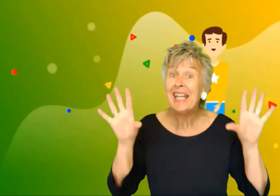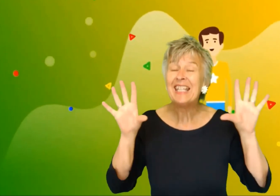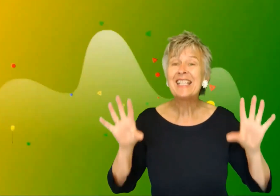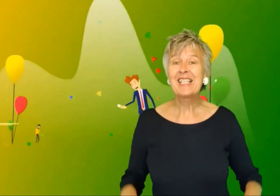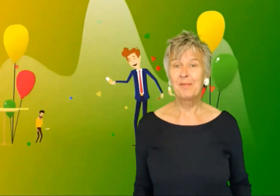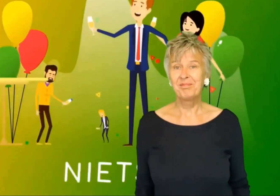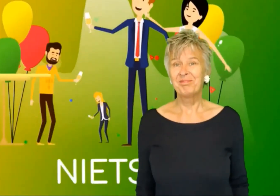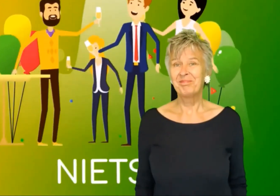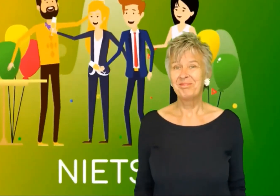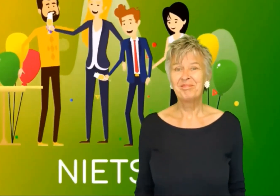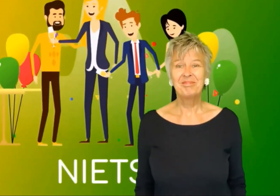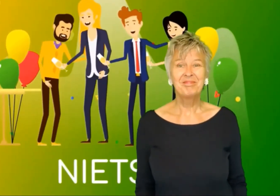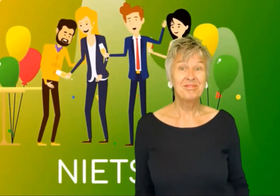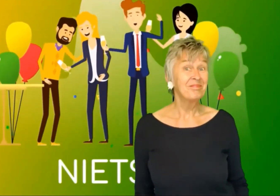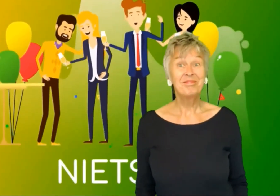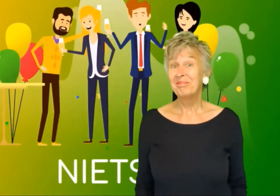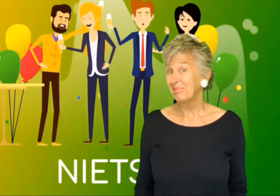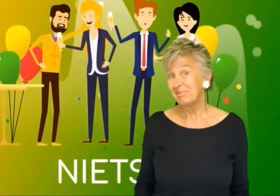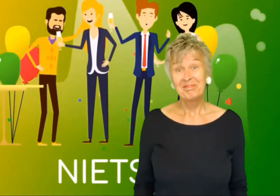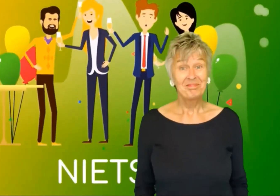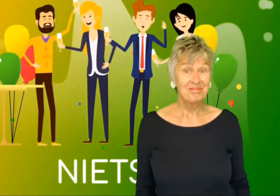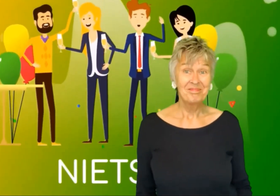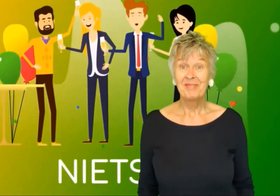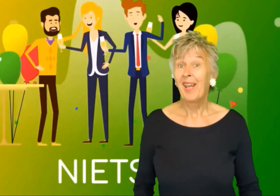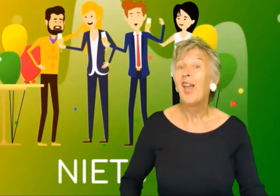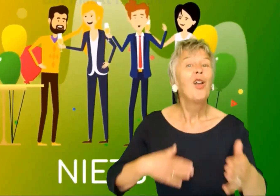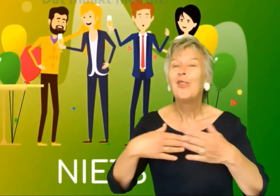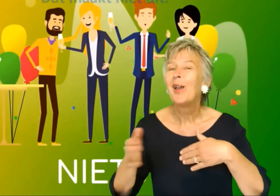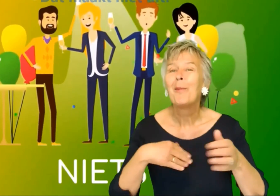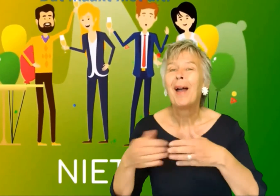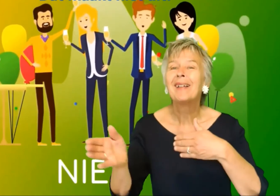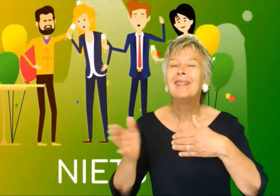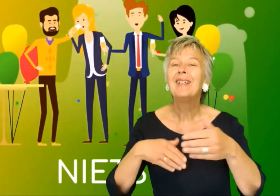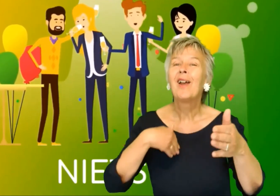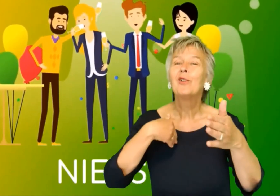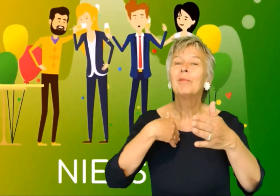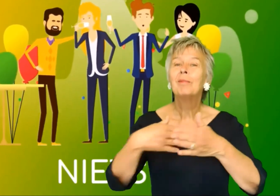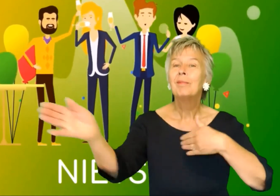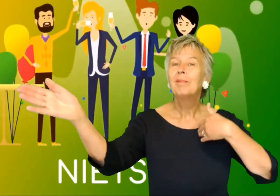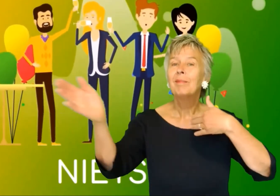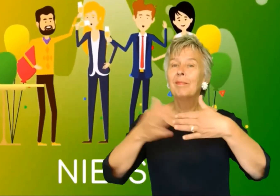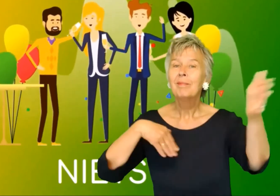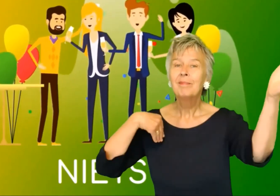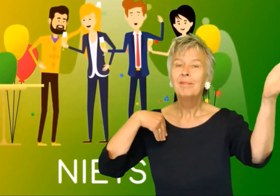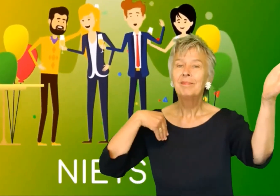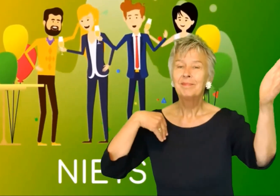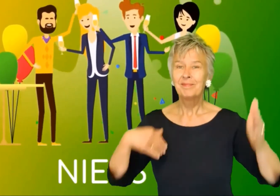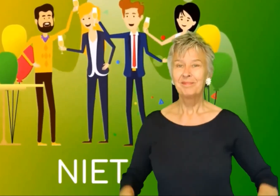over niets, dat maakt niet uit.